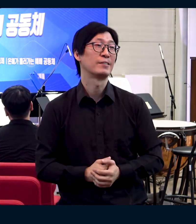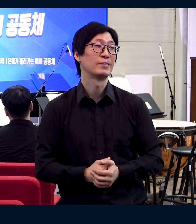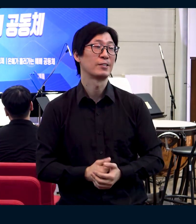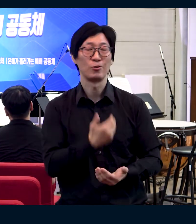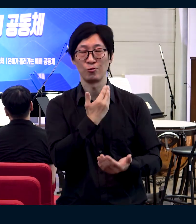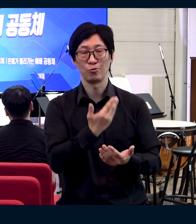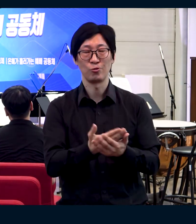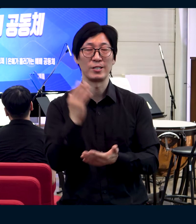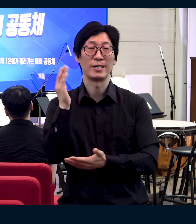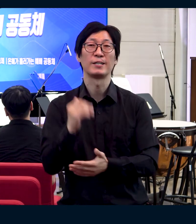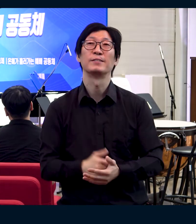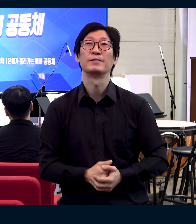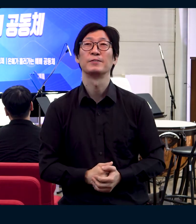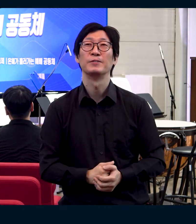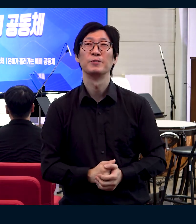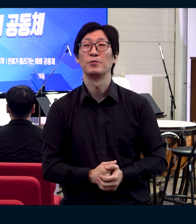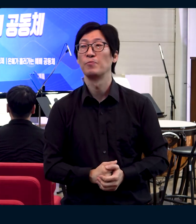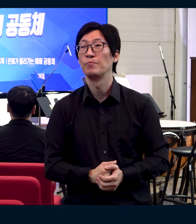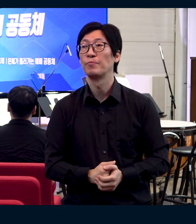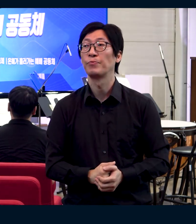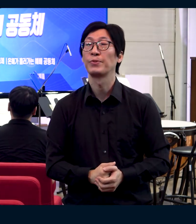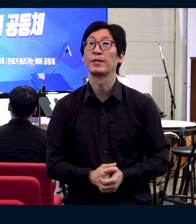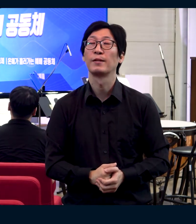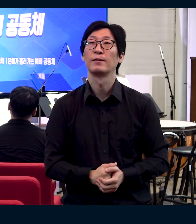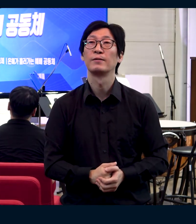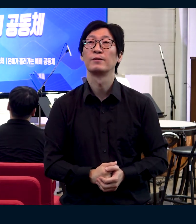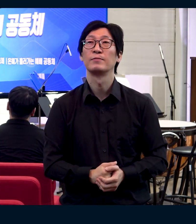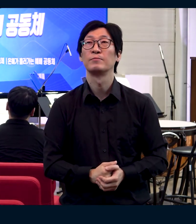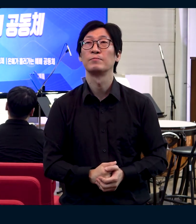이게 가장 중요한 메시지예요.